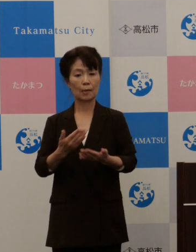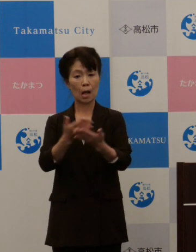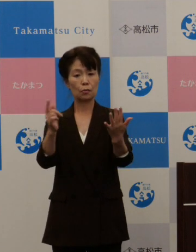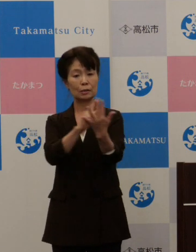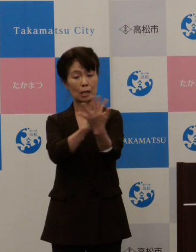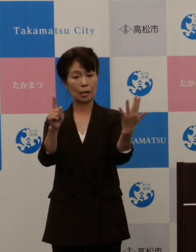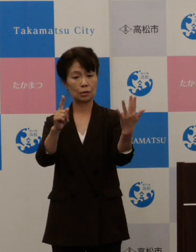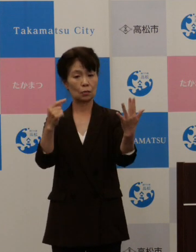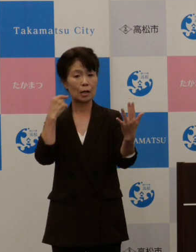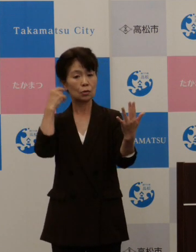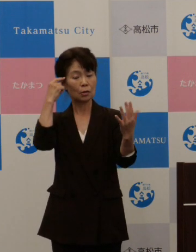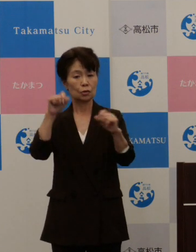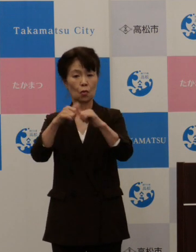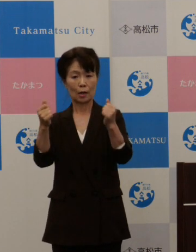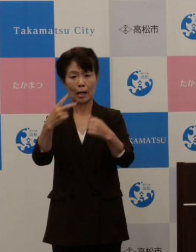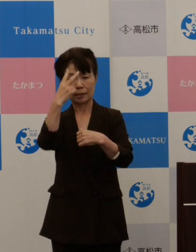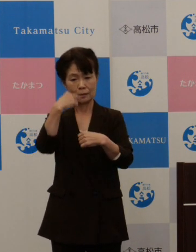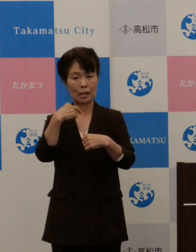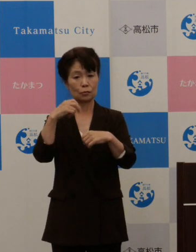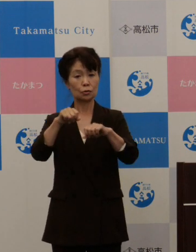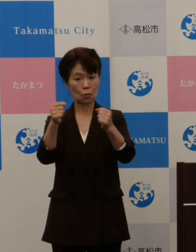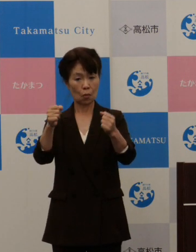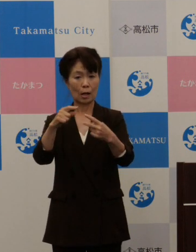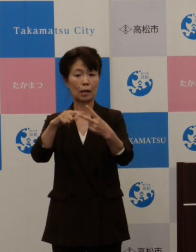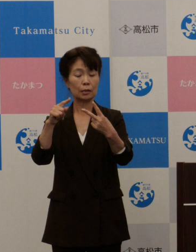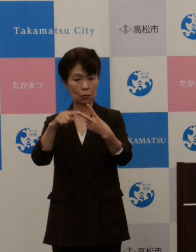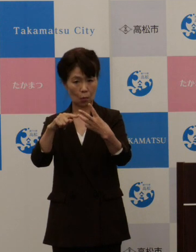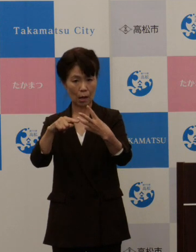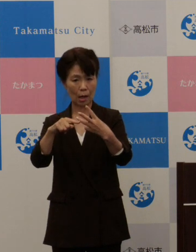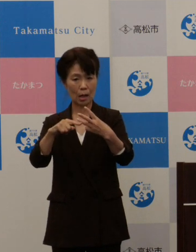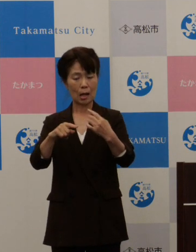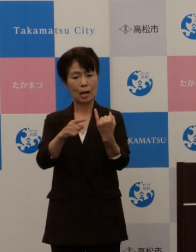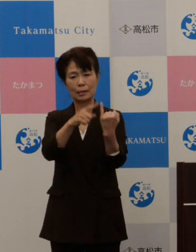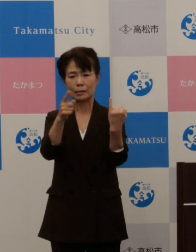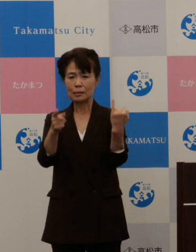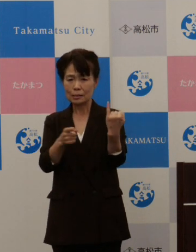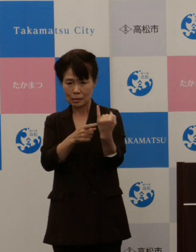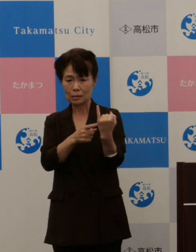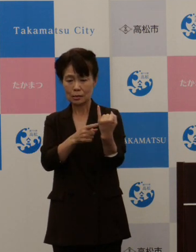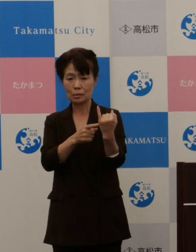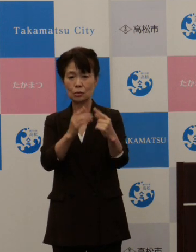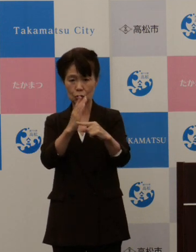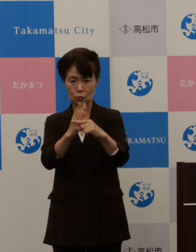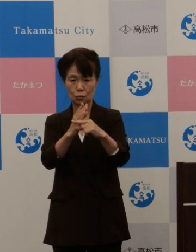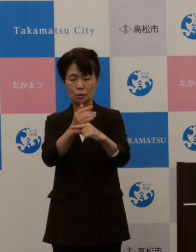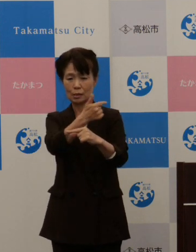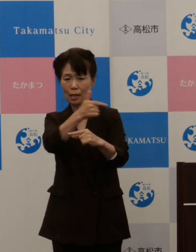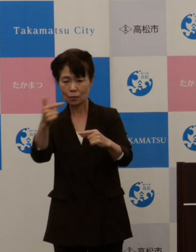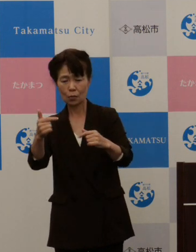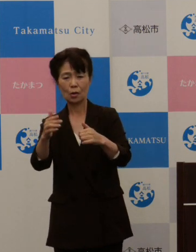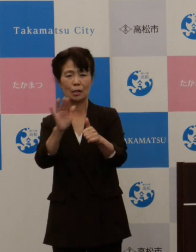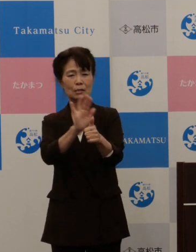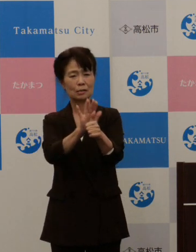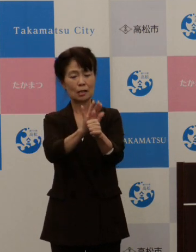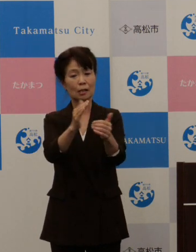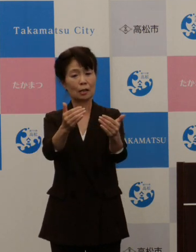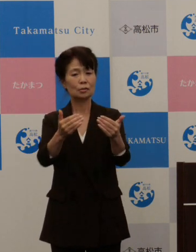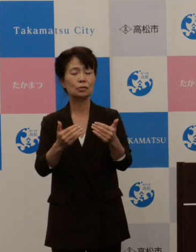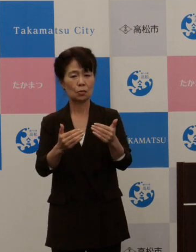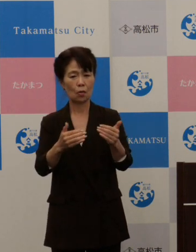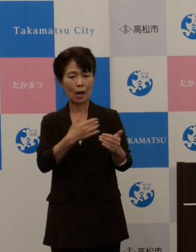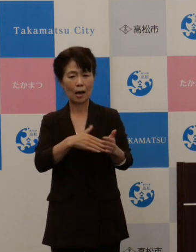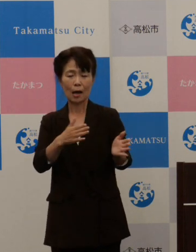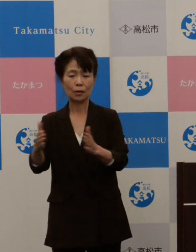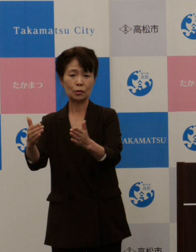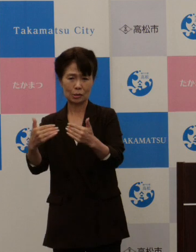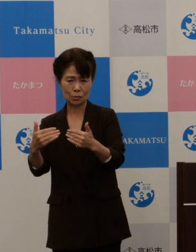象は聴覚障害、視覚障害のある方、また妊娠初期の方などの支援や配慮を必要とすることが